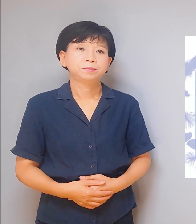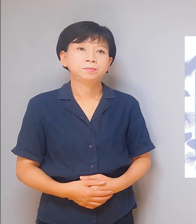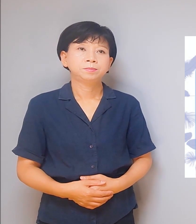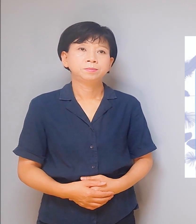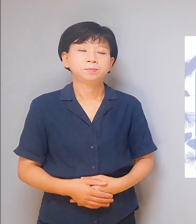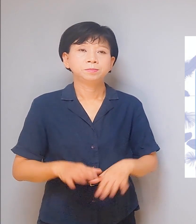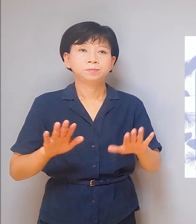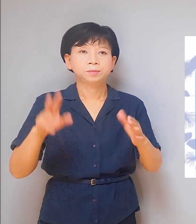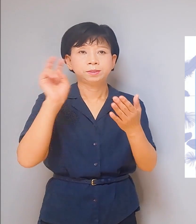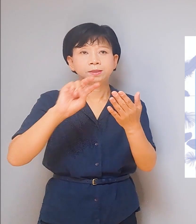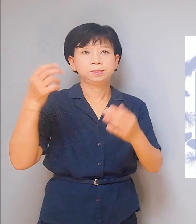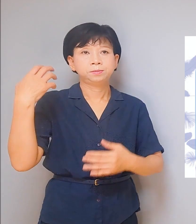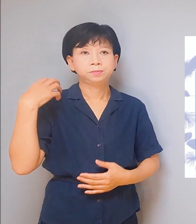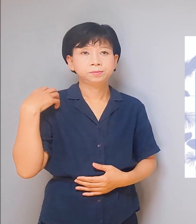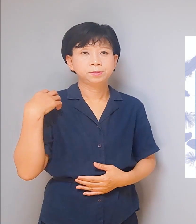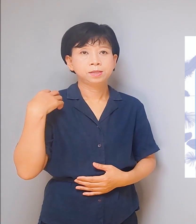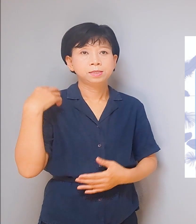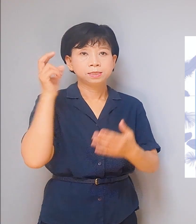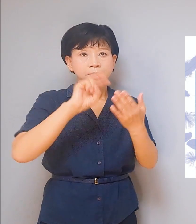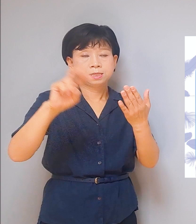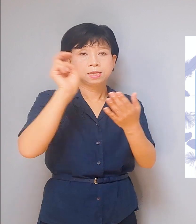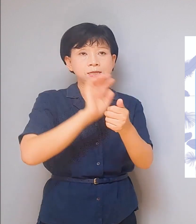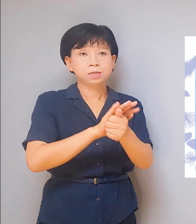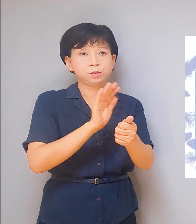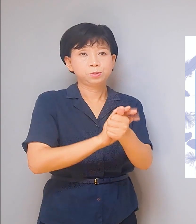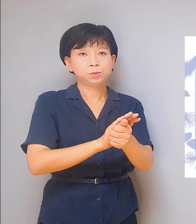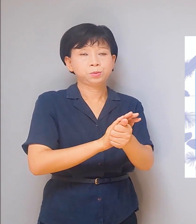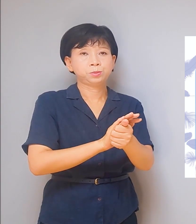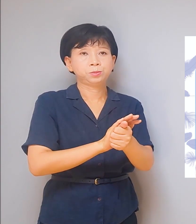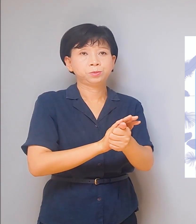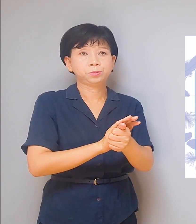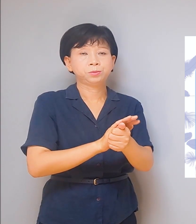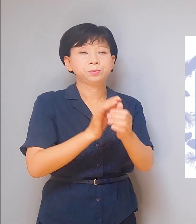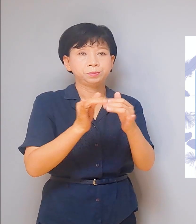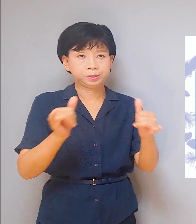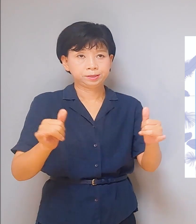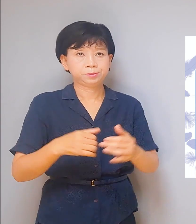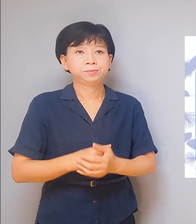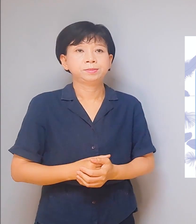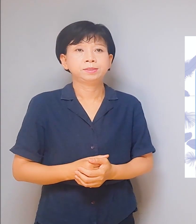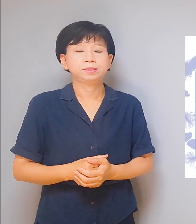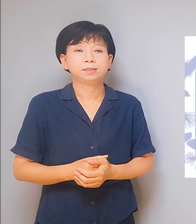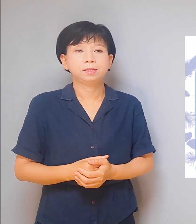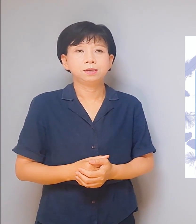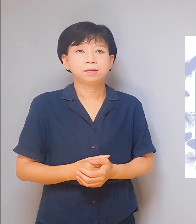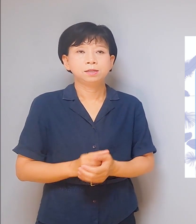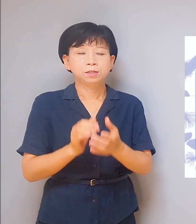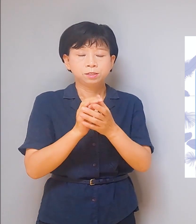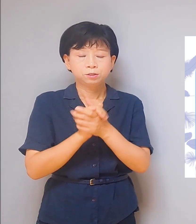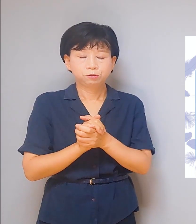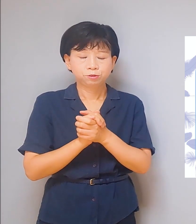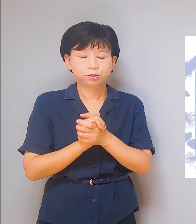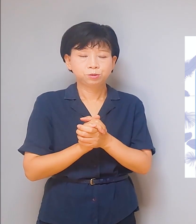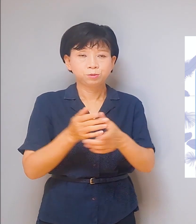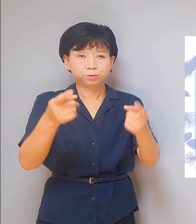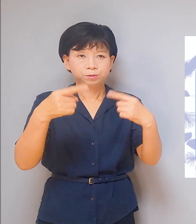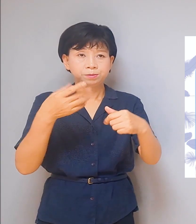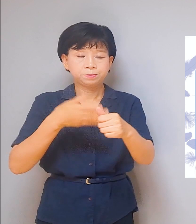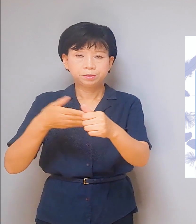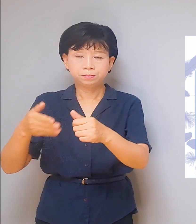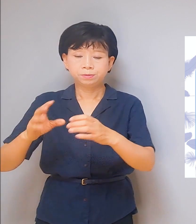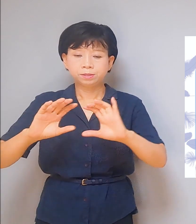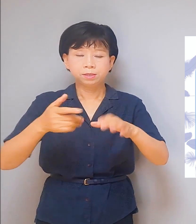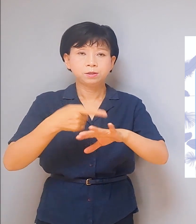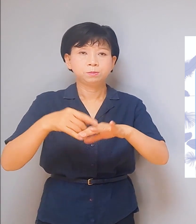이번 주간 과이어는 찬양 도움입니다. 주일 기도와 화요 기도에 동참 바랍니다. 나라와 민족을 위해